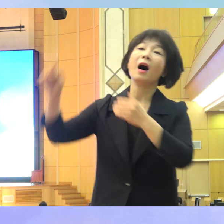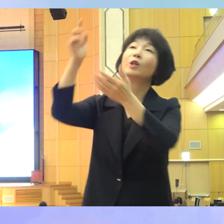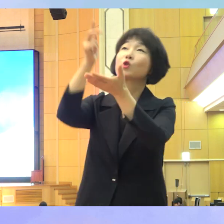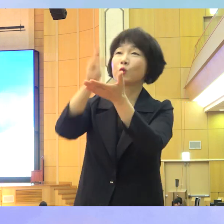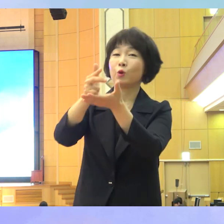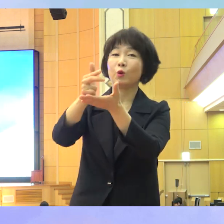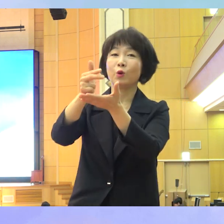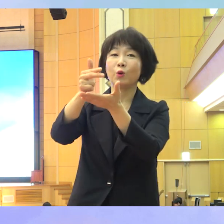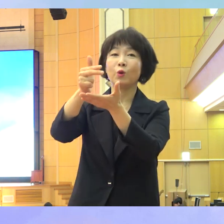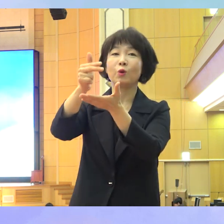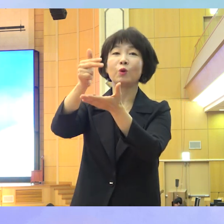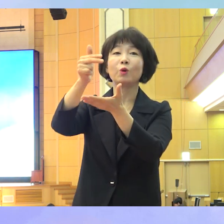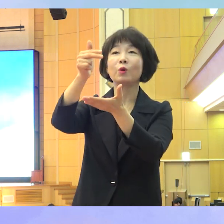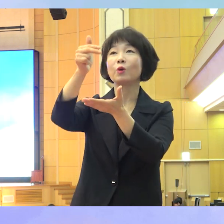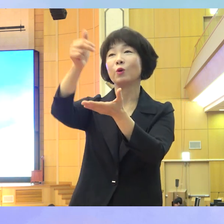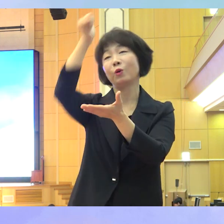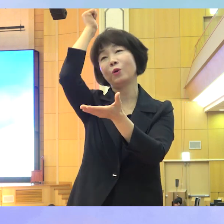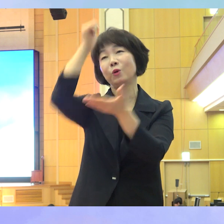본받음이라.